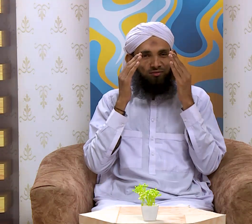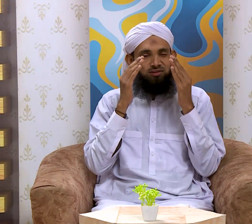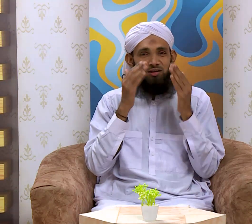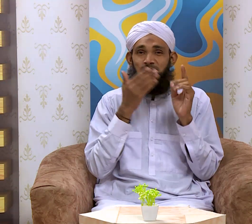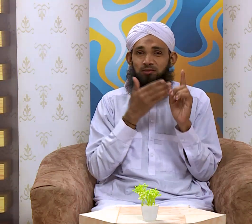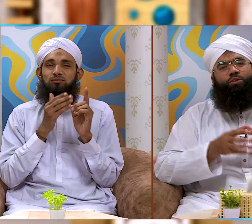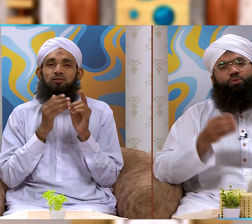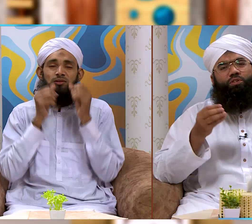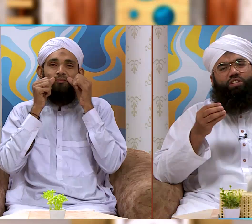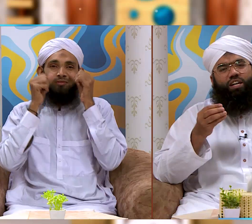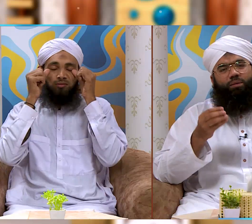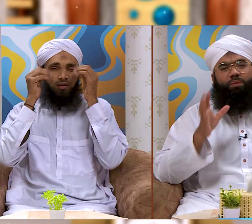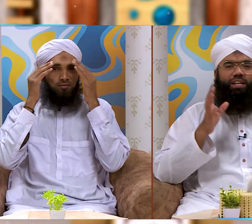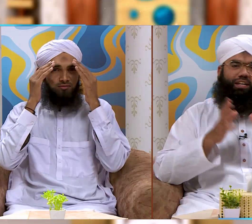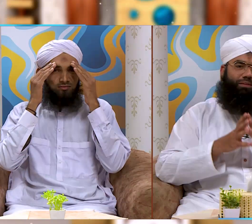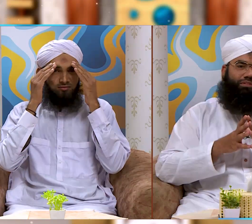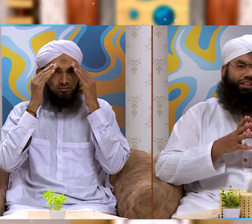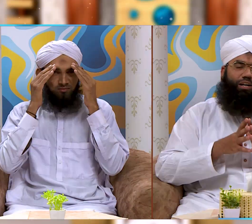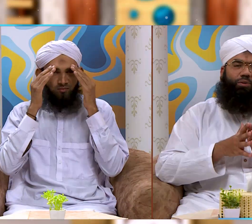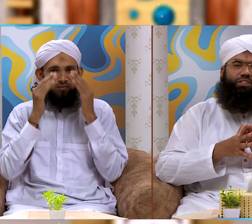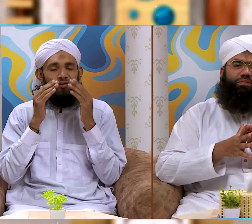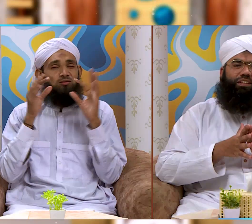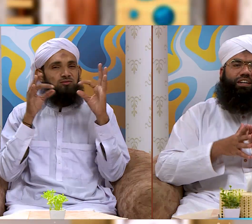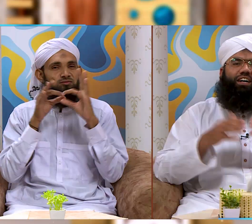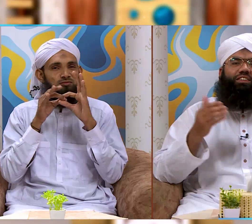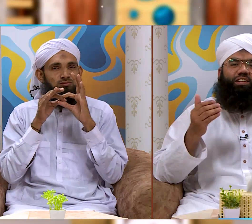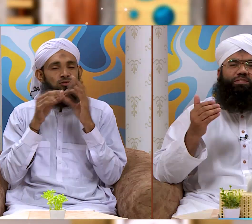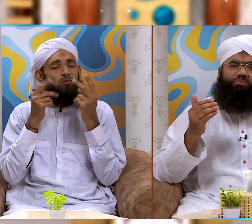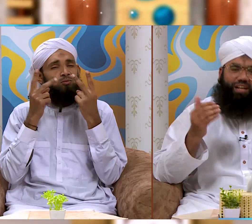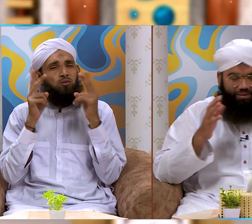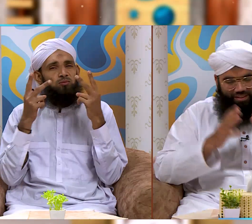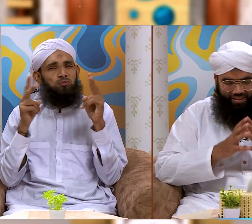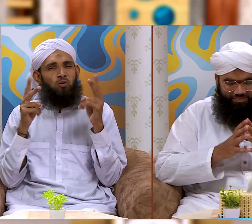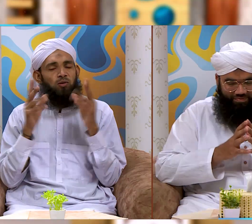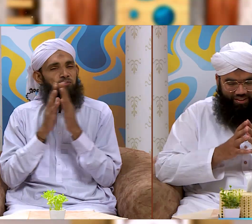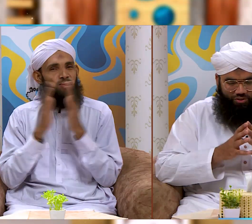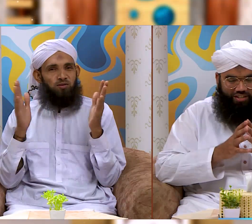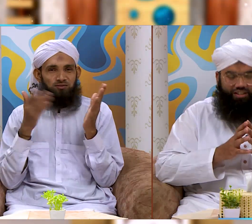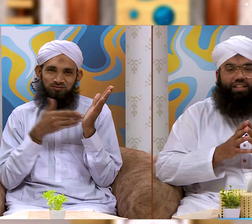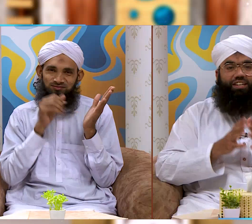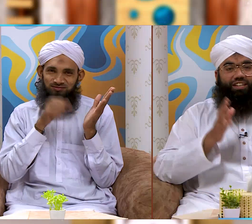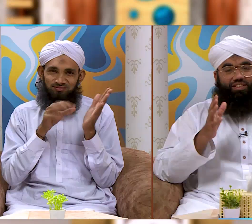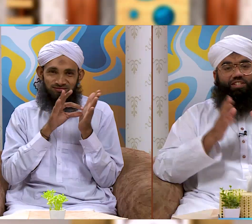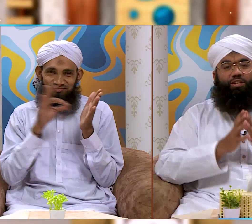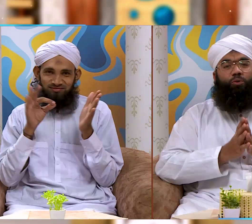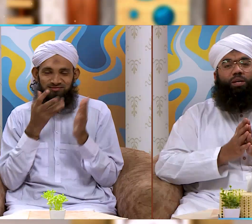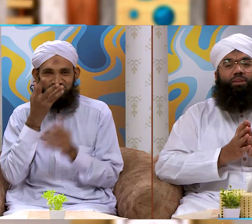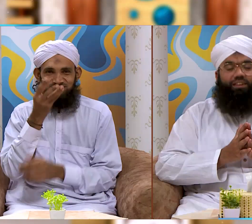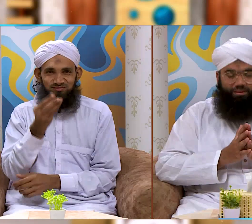وسلم پر درود و سلام پڑھنے کے تعلق سے احادیث مالا مال ہیں۔ چنانچہ حضرت سیدنا ابی بن